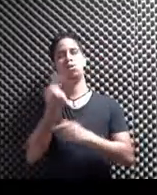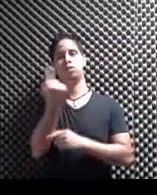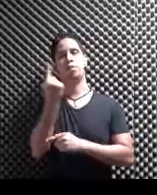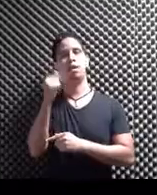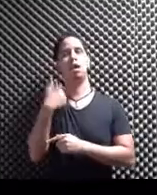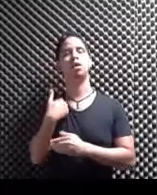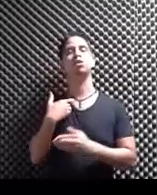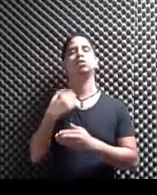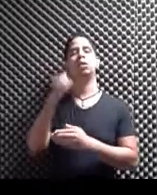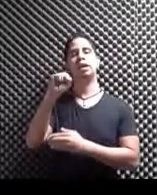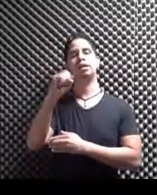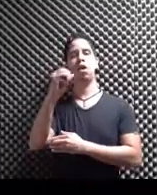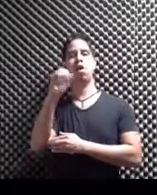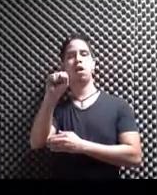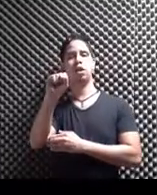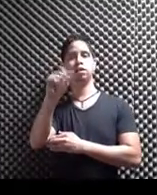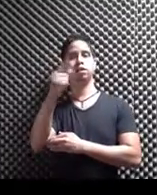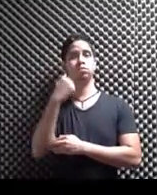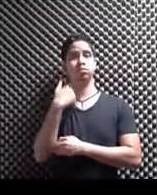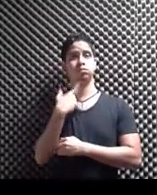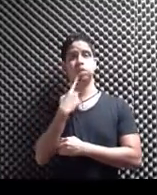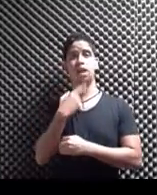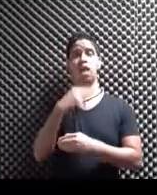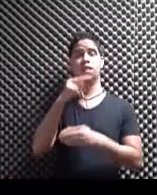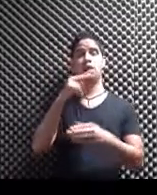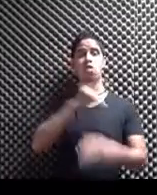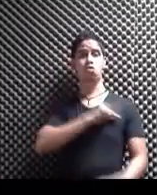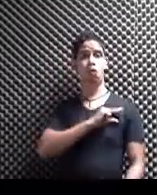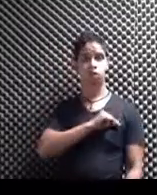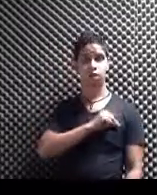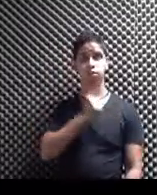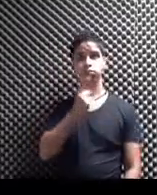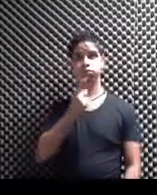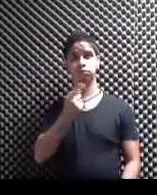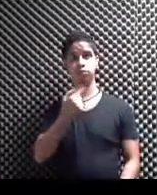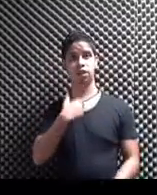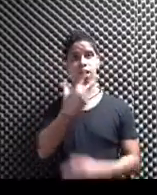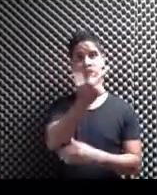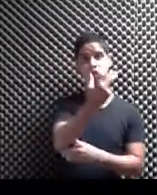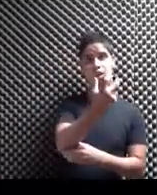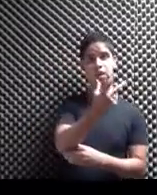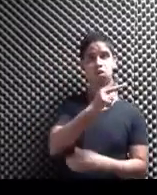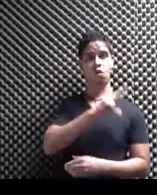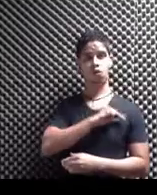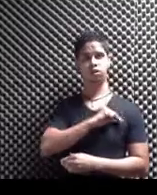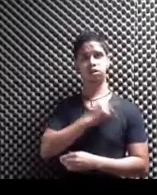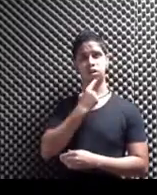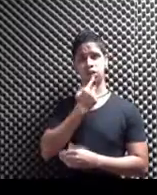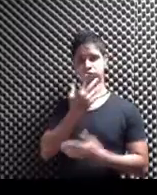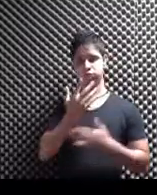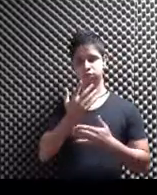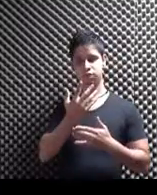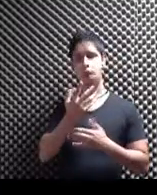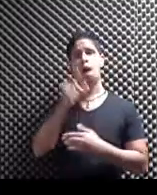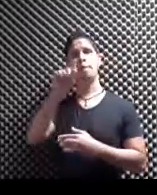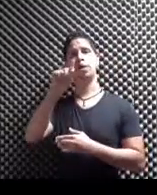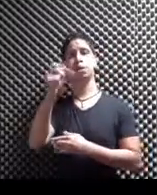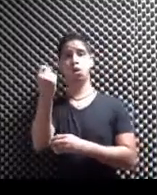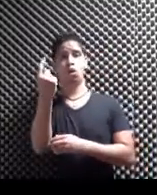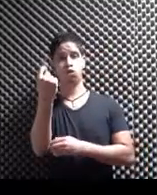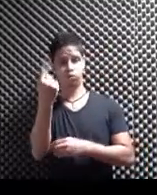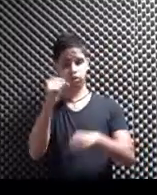Servicios Orientados al Sordo, que mira, ha desde noviembre, desde el 13 de noviembre de 2011.